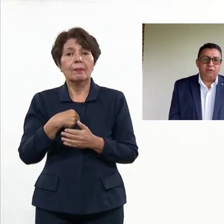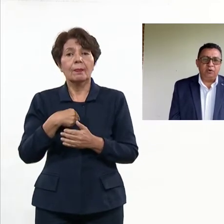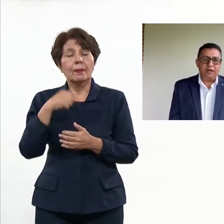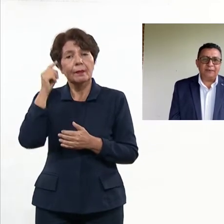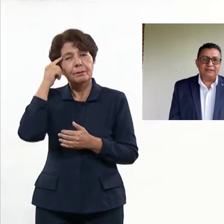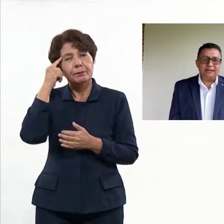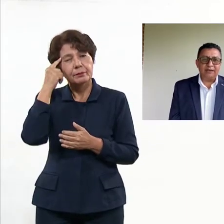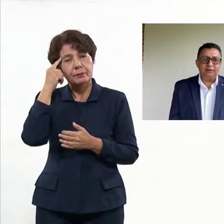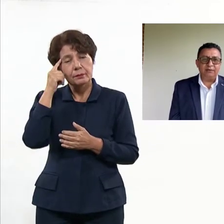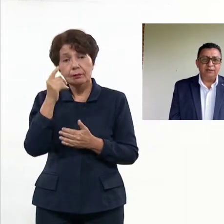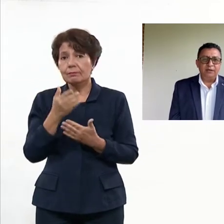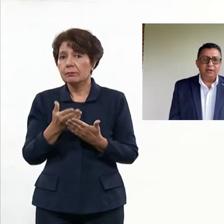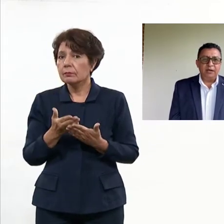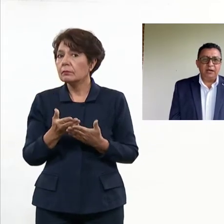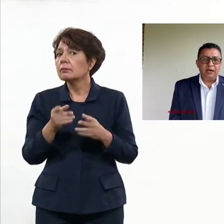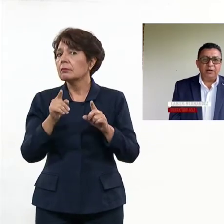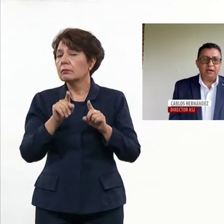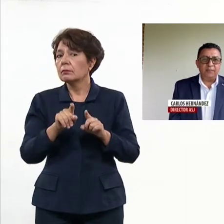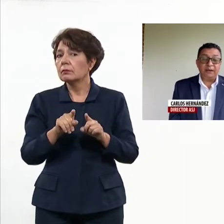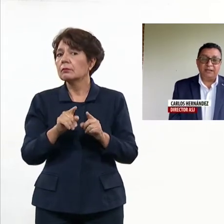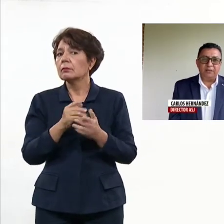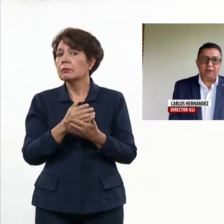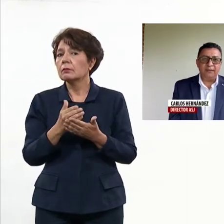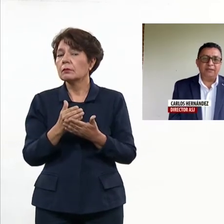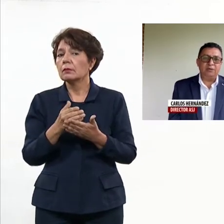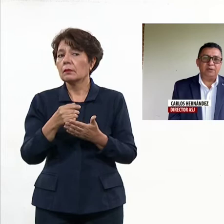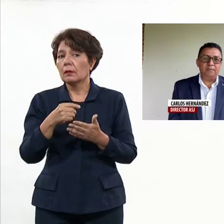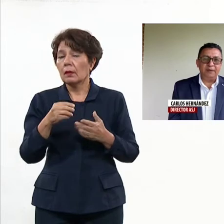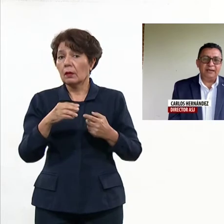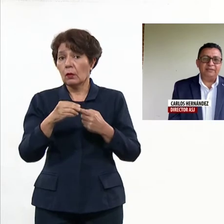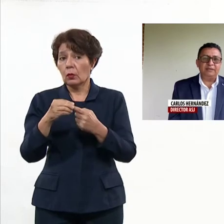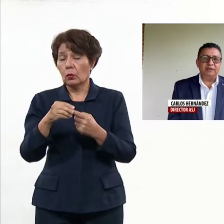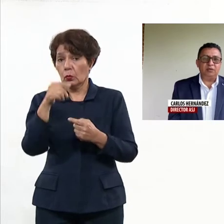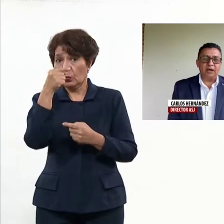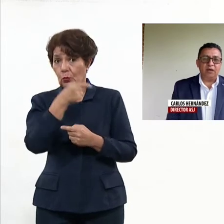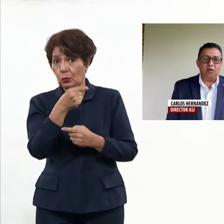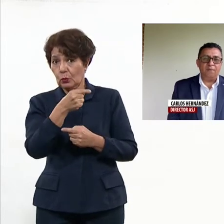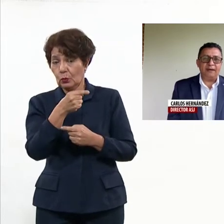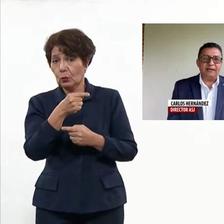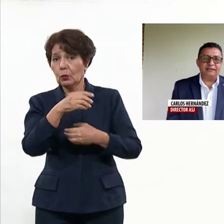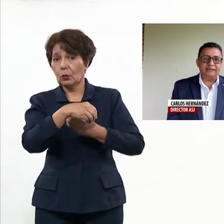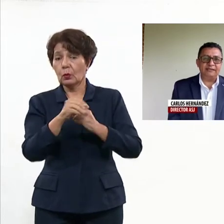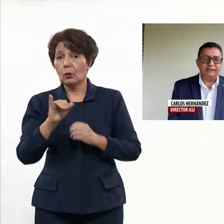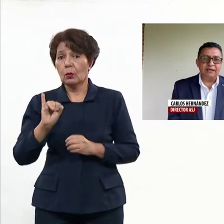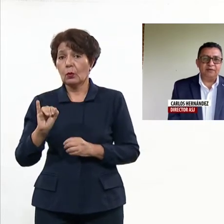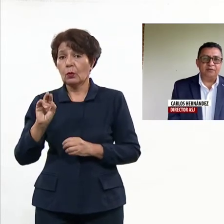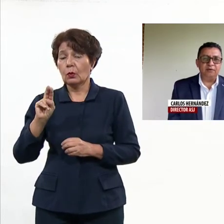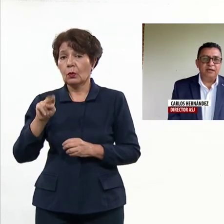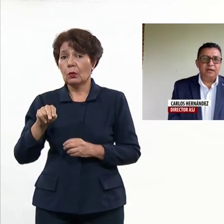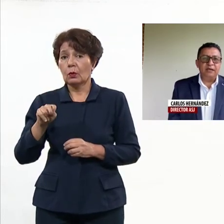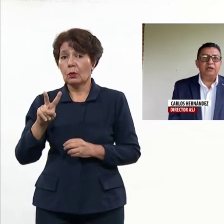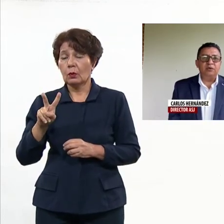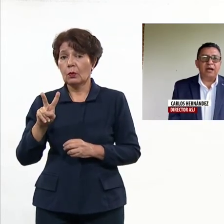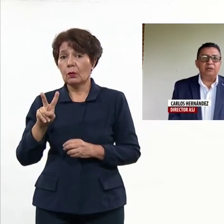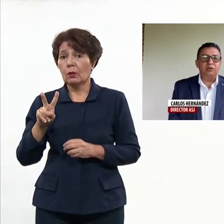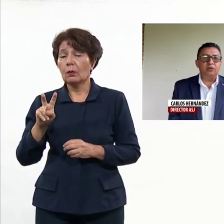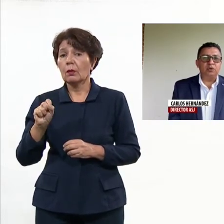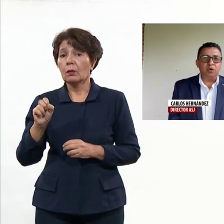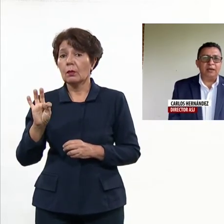lo que ha pasado particularmente con grandes y con las compras que se hicieron